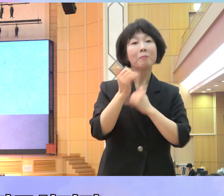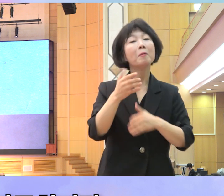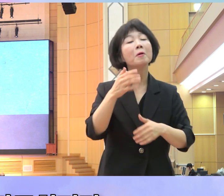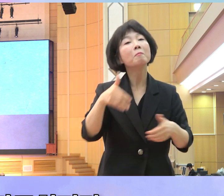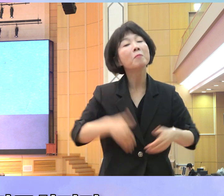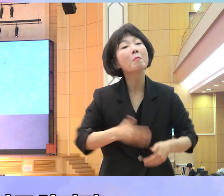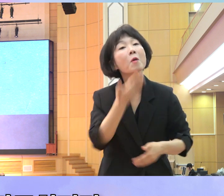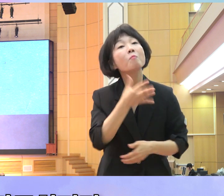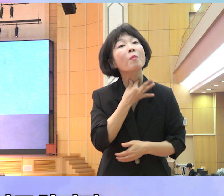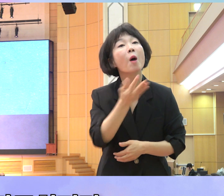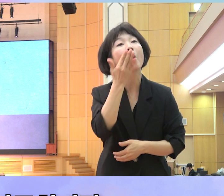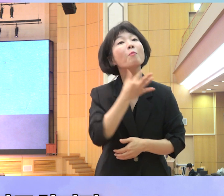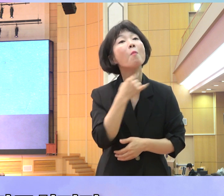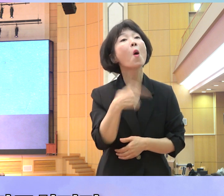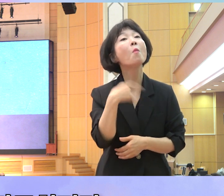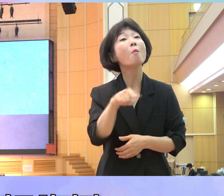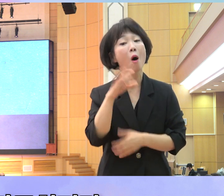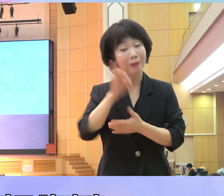없을까?